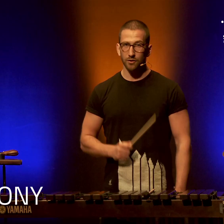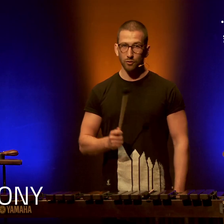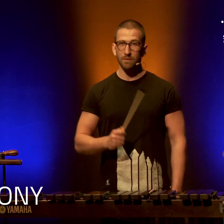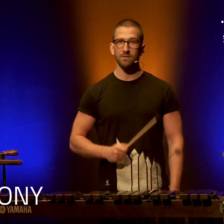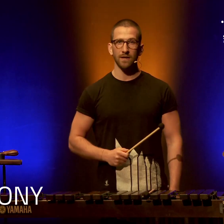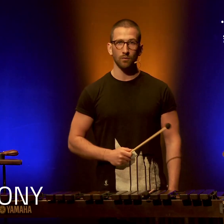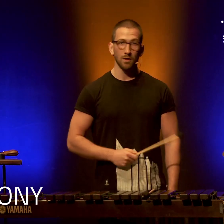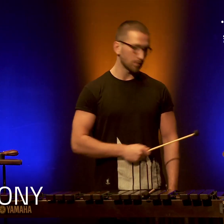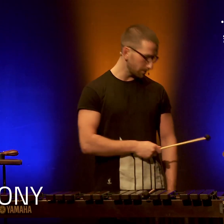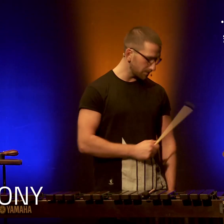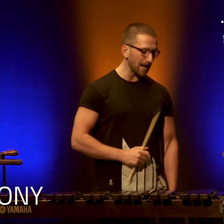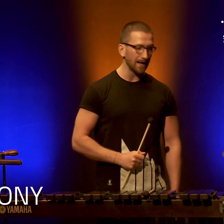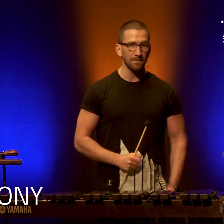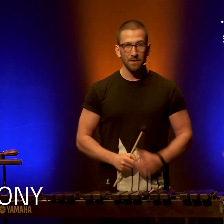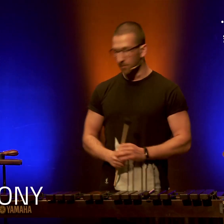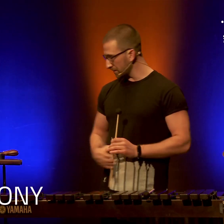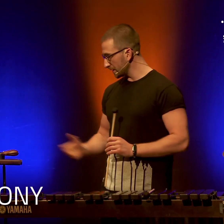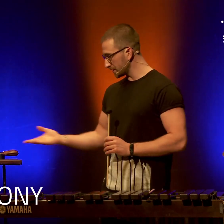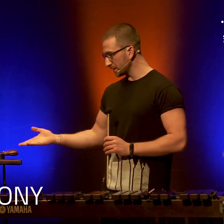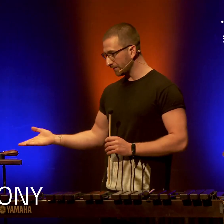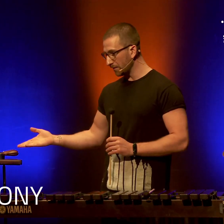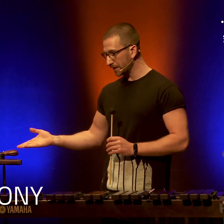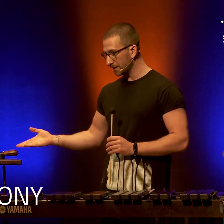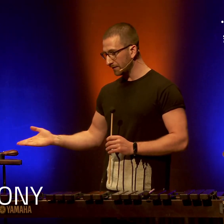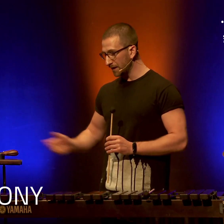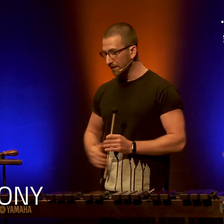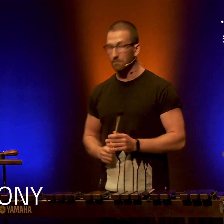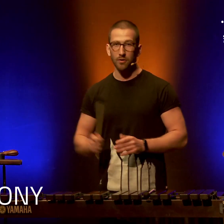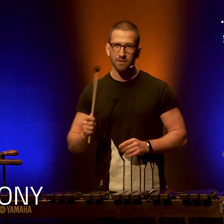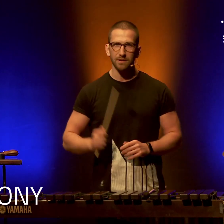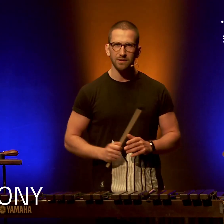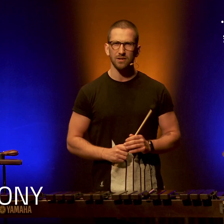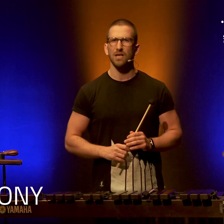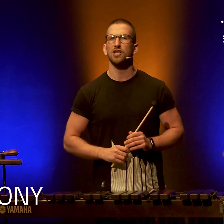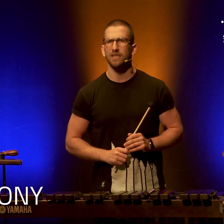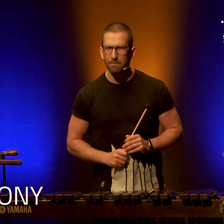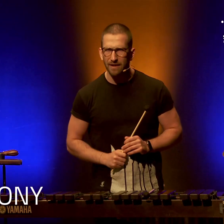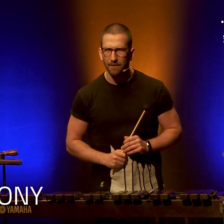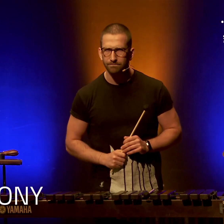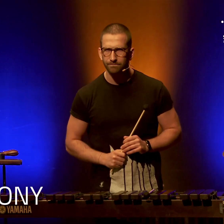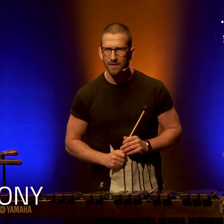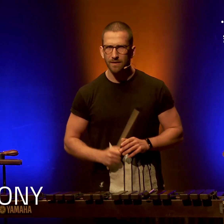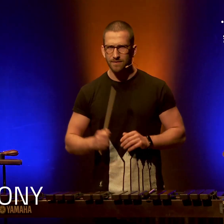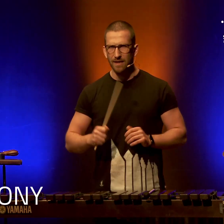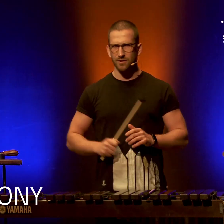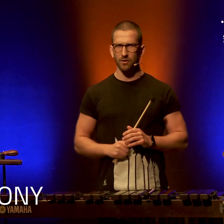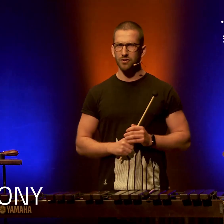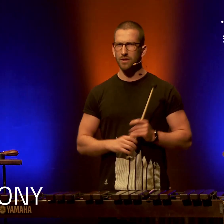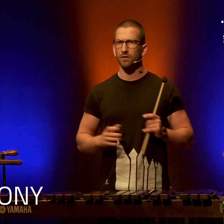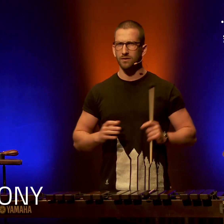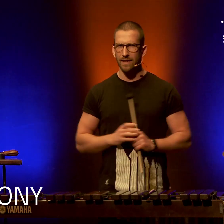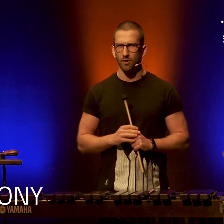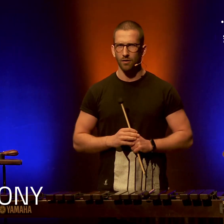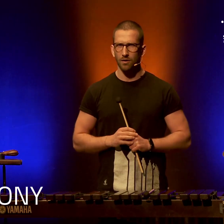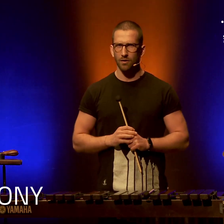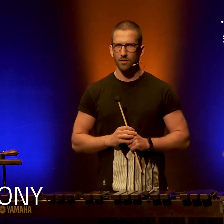widać, źródłem dźwięku może być blacha, może być kawałek drewienka, może być też sztabka. W zależności